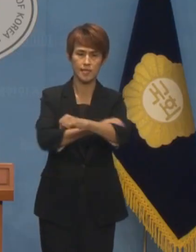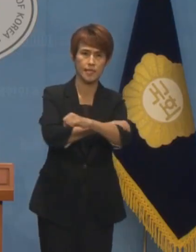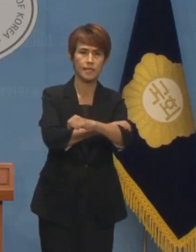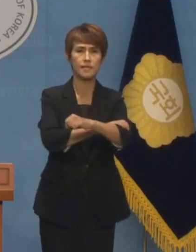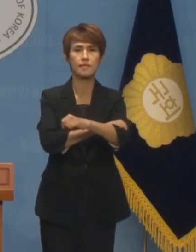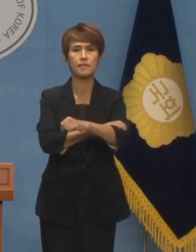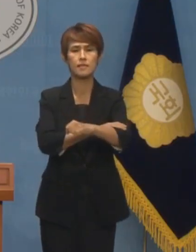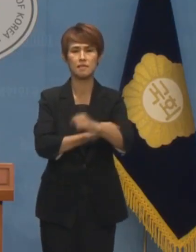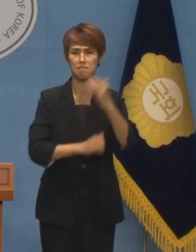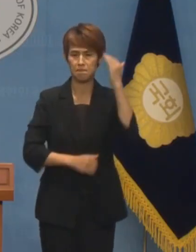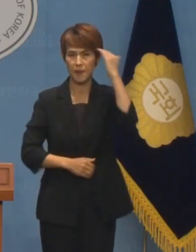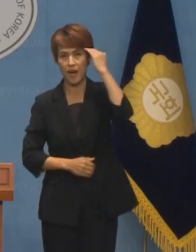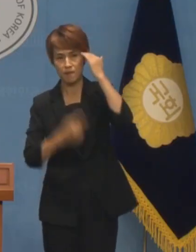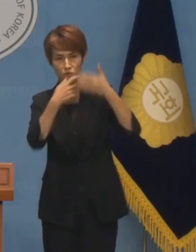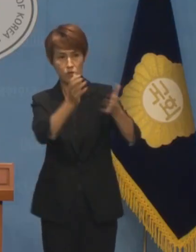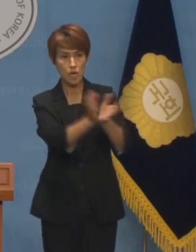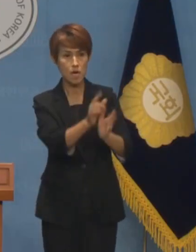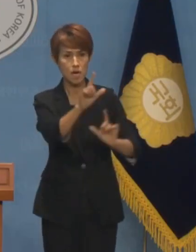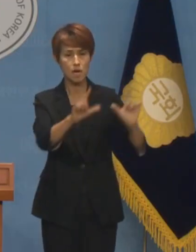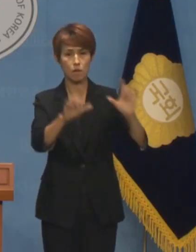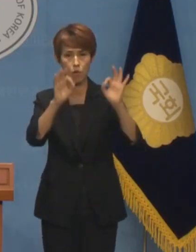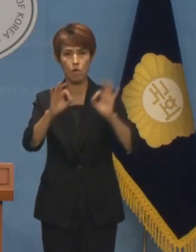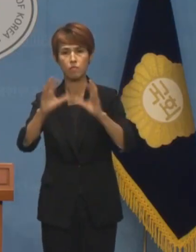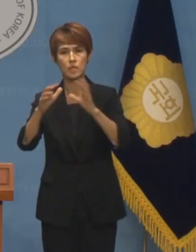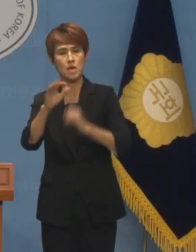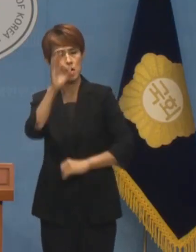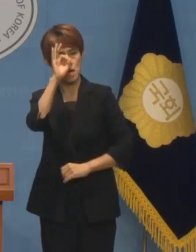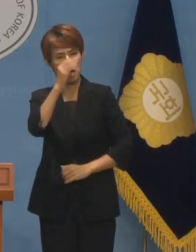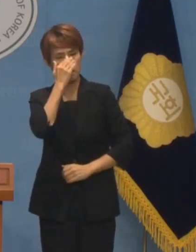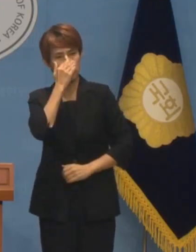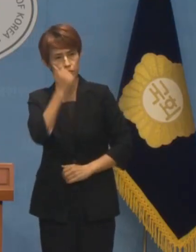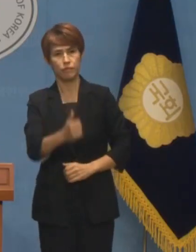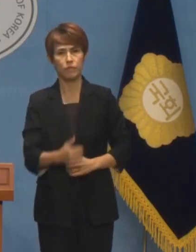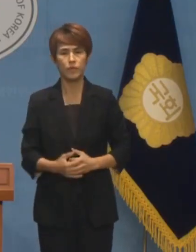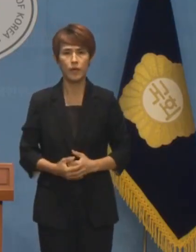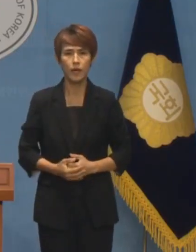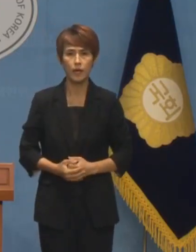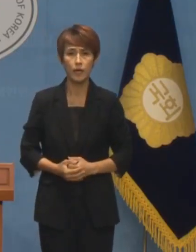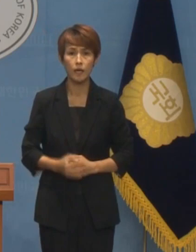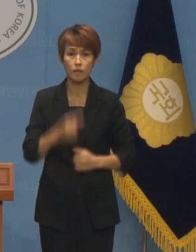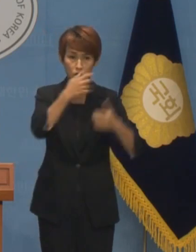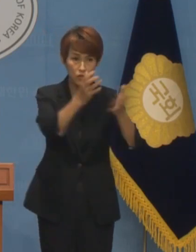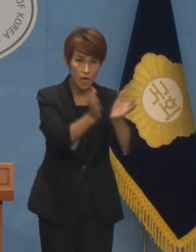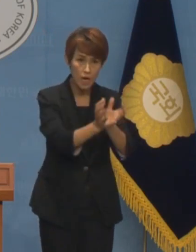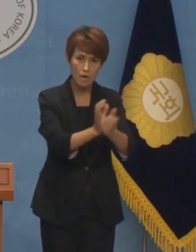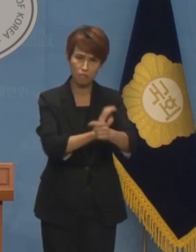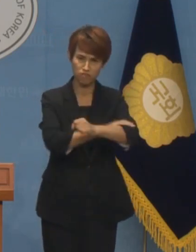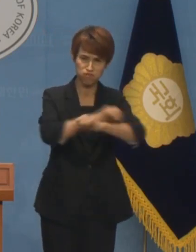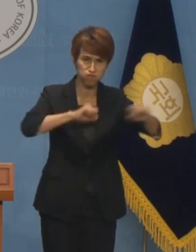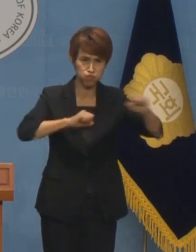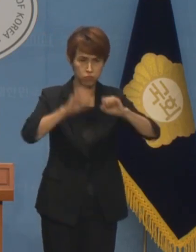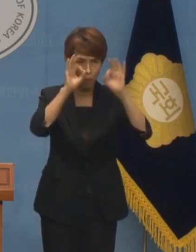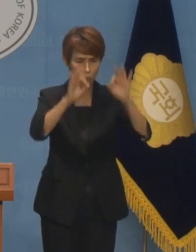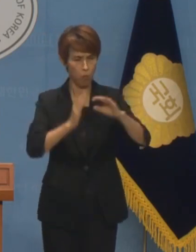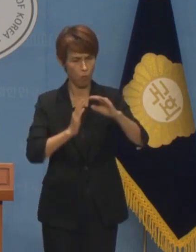펼치는 민주당의 폭주에 국민들은 실물이 날 지경입니다. 민주당의 폭주가 도를 한참